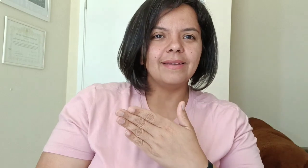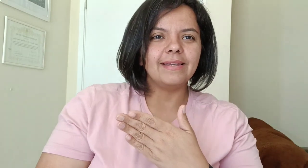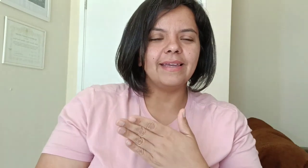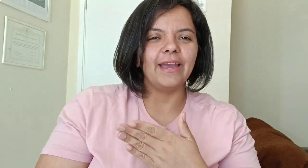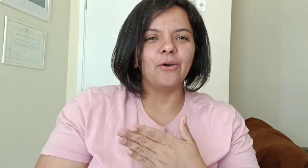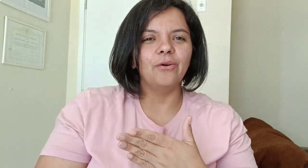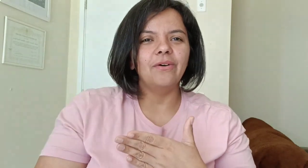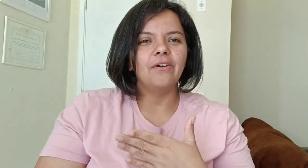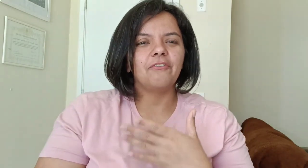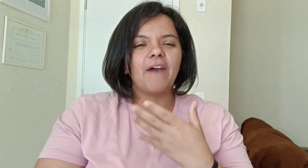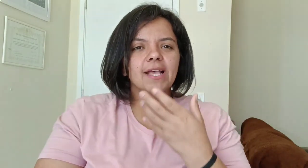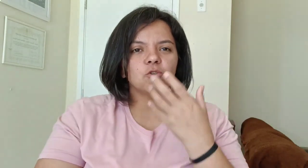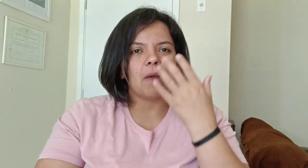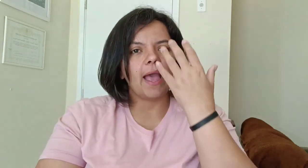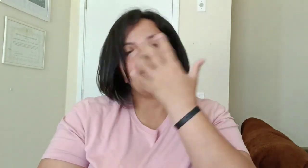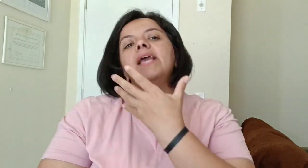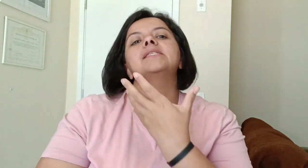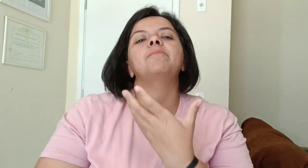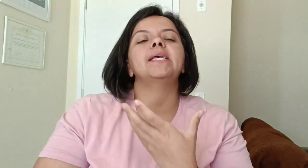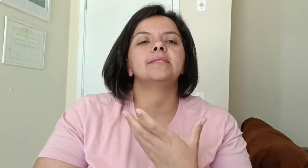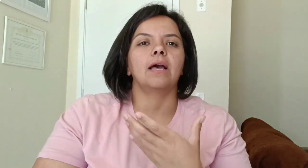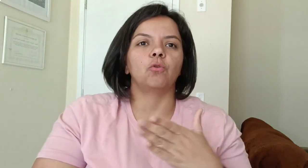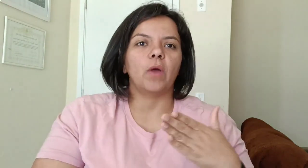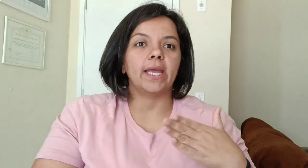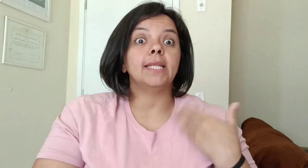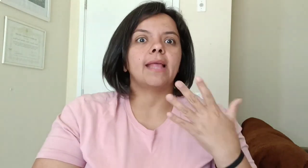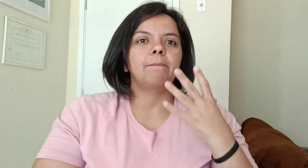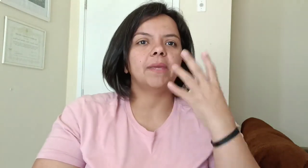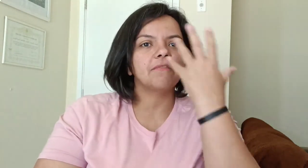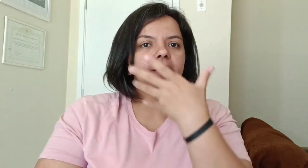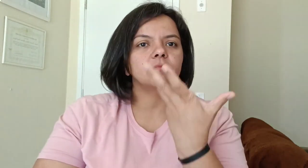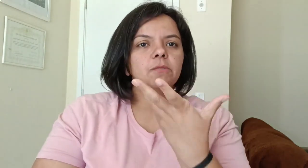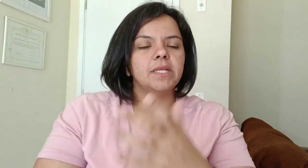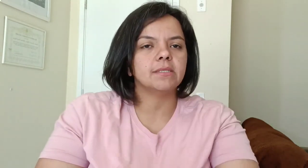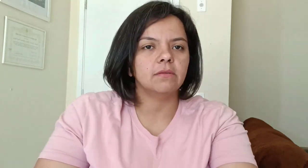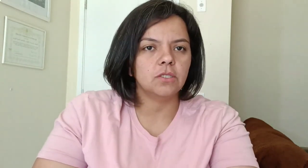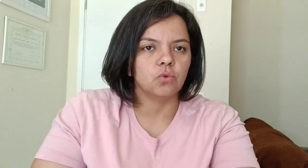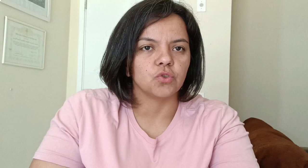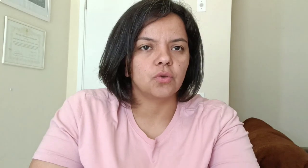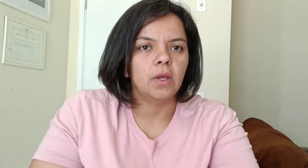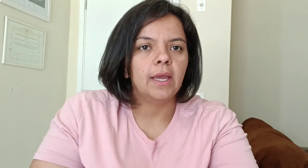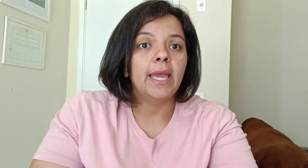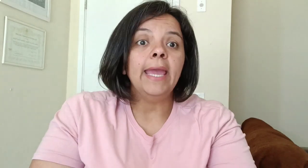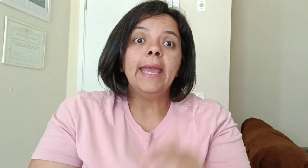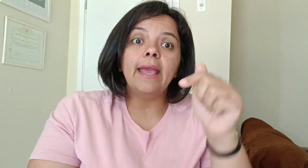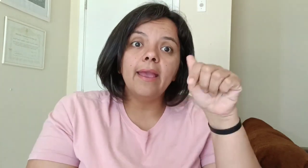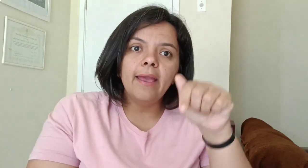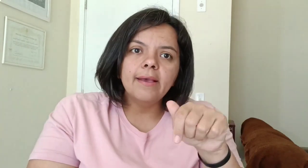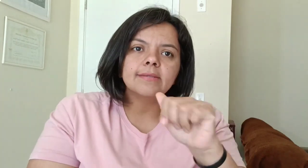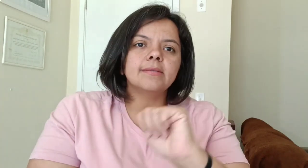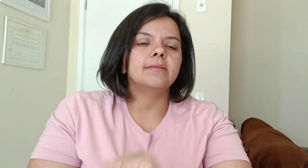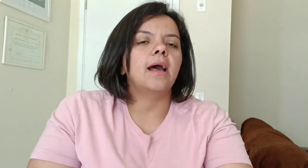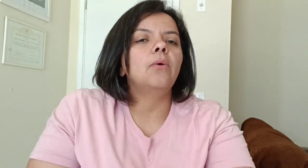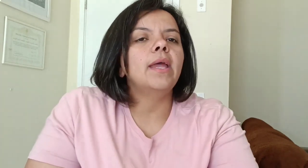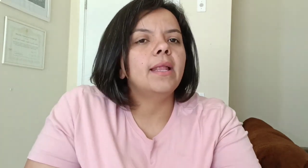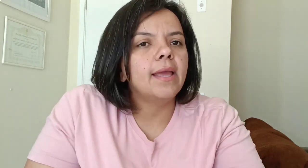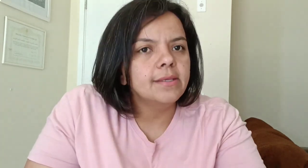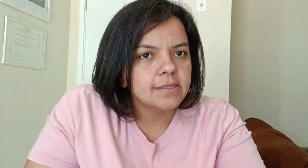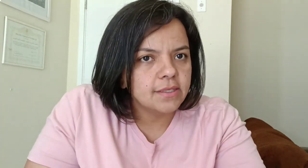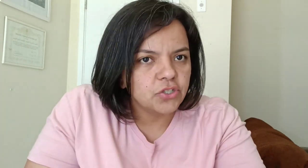E eu faço uma expressão, eu dou aquele tapinha e faço uma expressão de susto. Esse sinal, ele